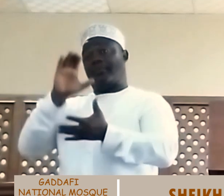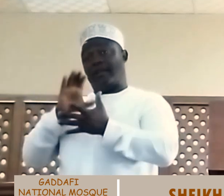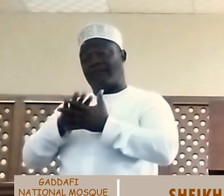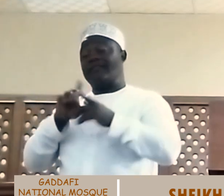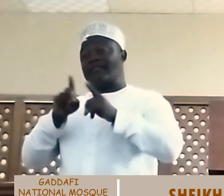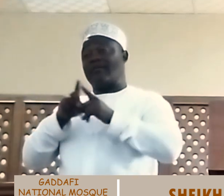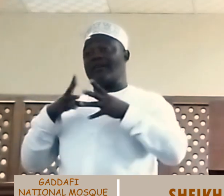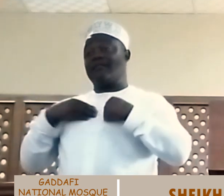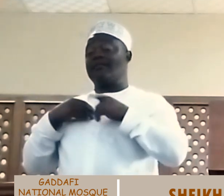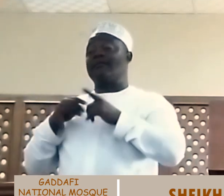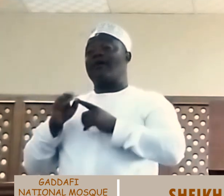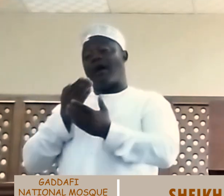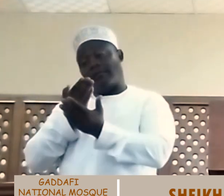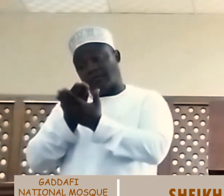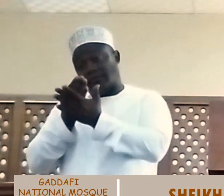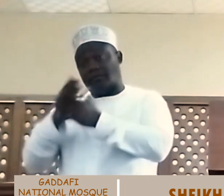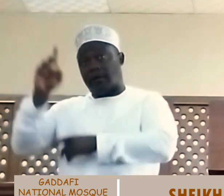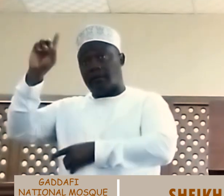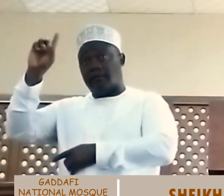تمسابا الله تبارك وتعالى